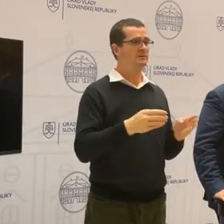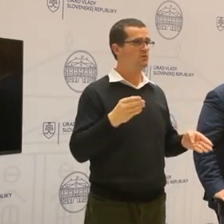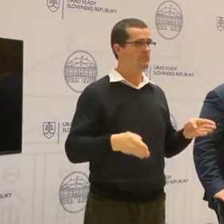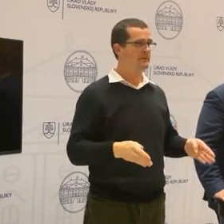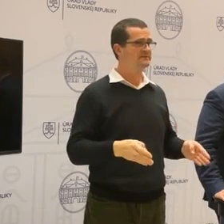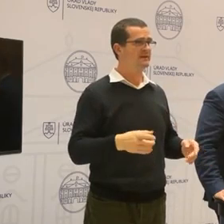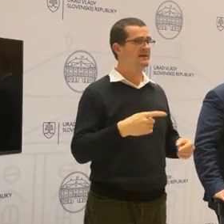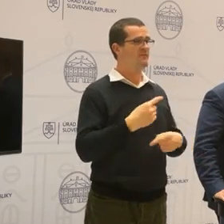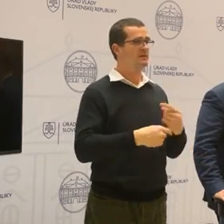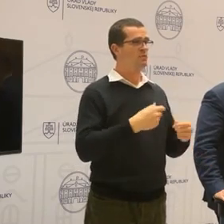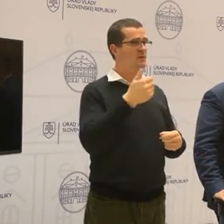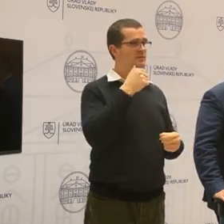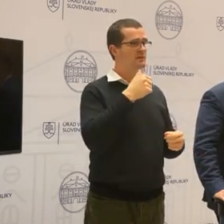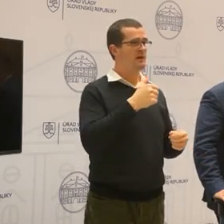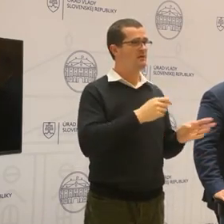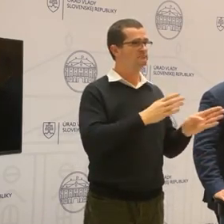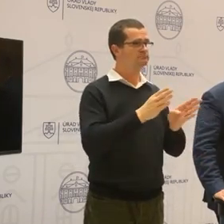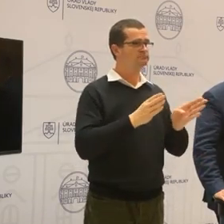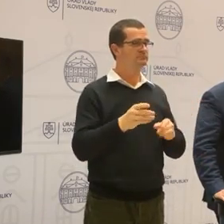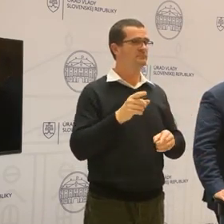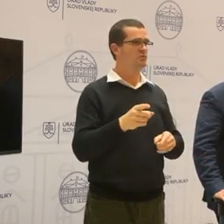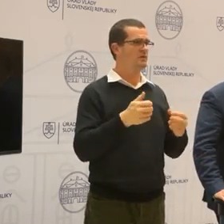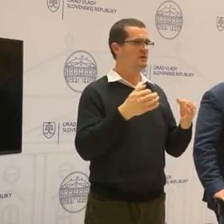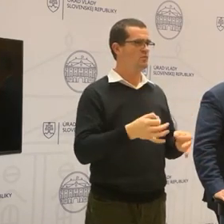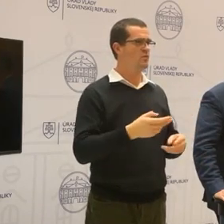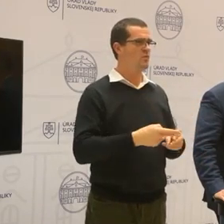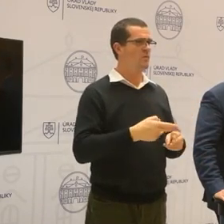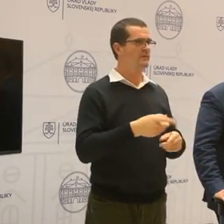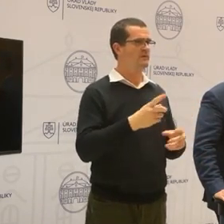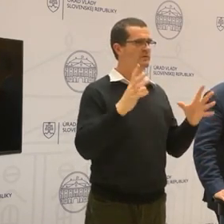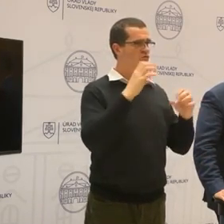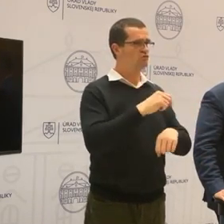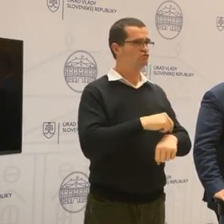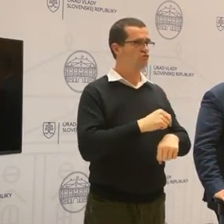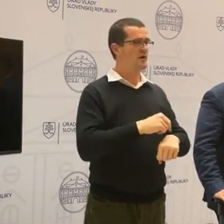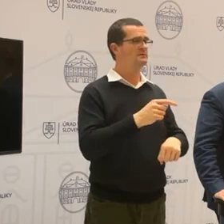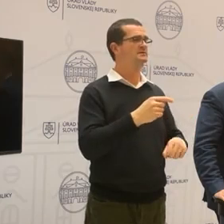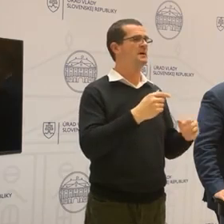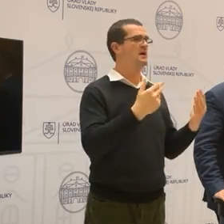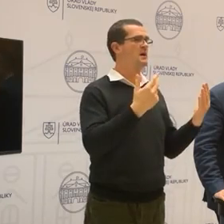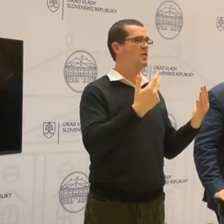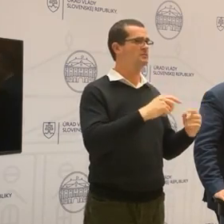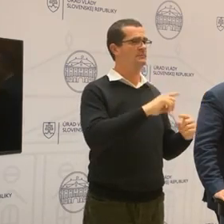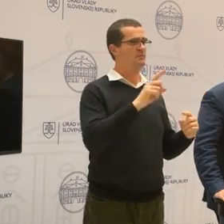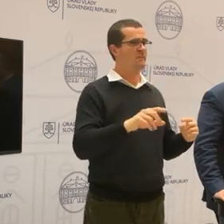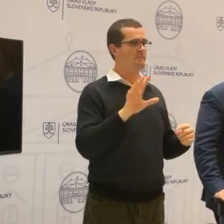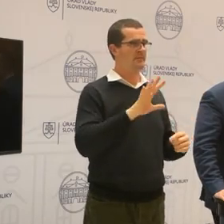obmedzenia v priebehu dňa sa pohybovať a je to asi jednoduchšie upraviť to na ten nočný čas od 20. do 5. hodiny